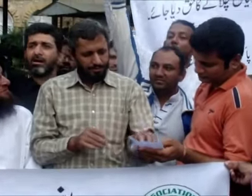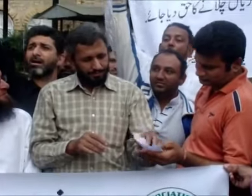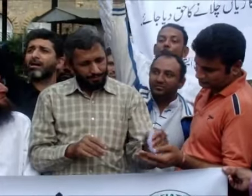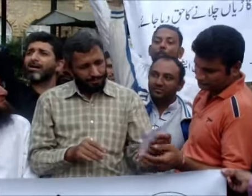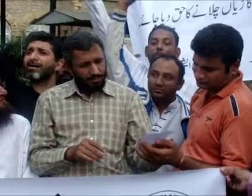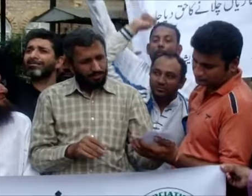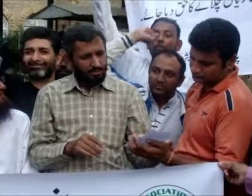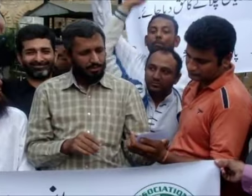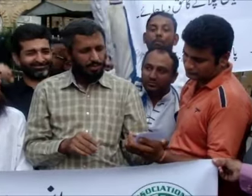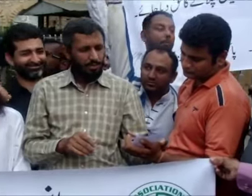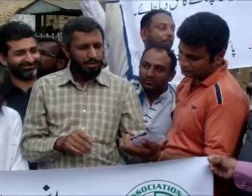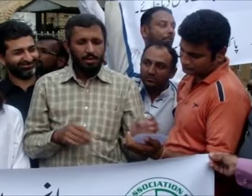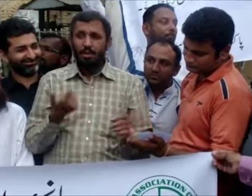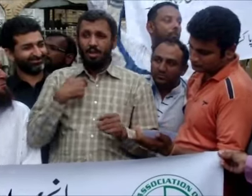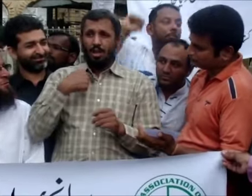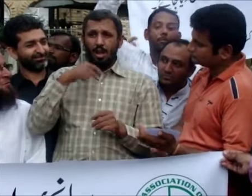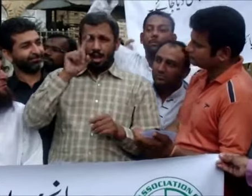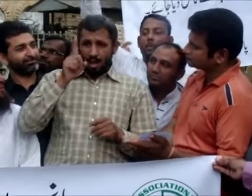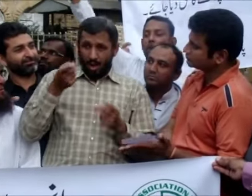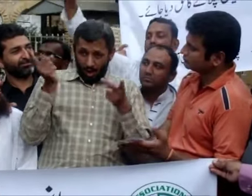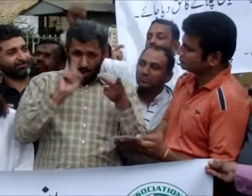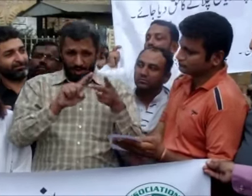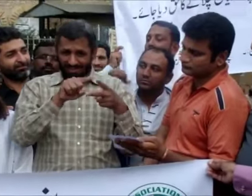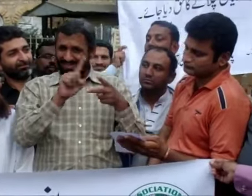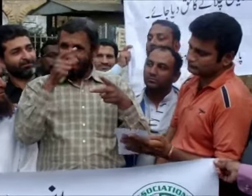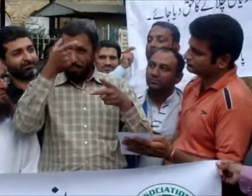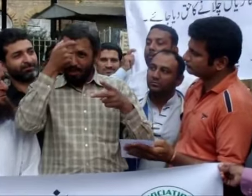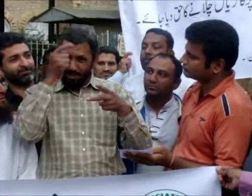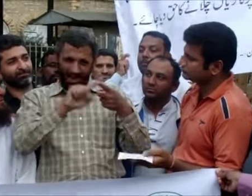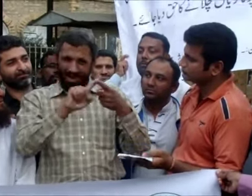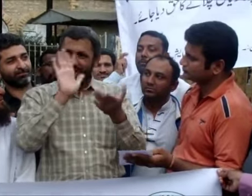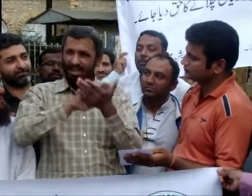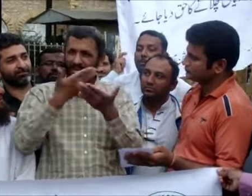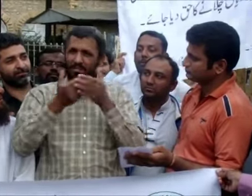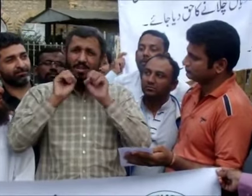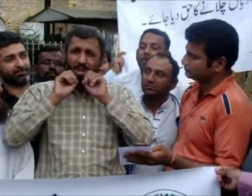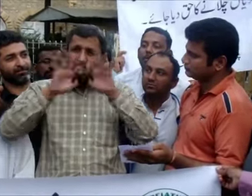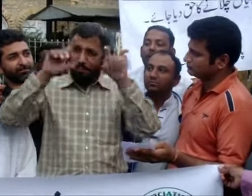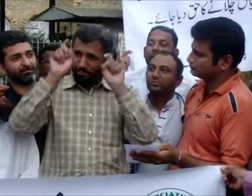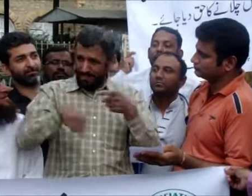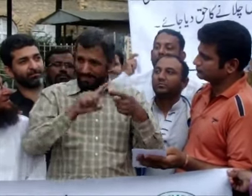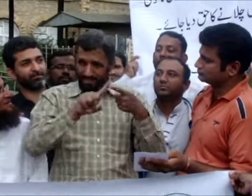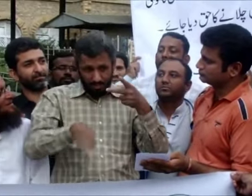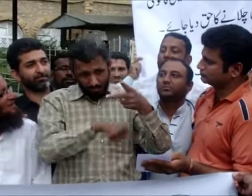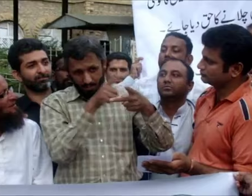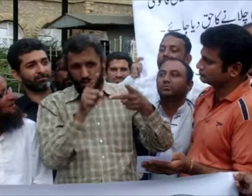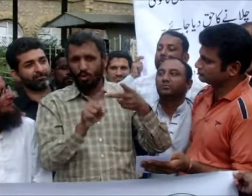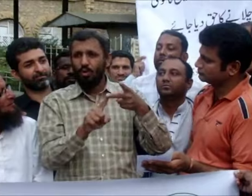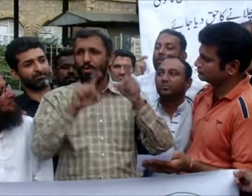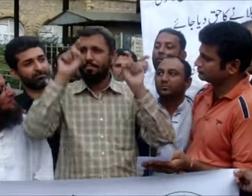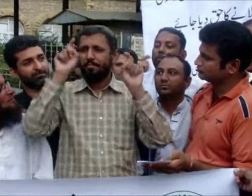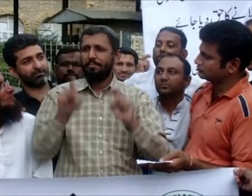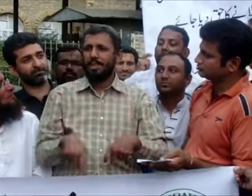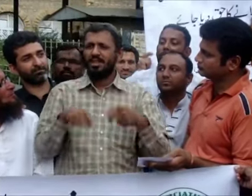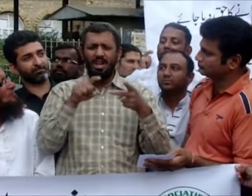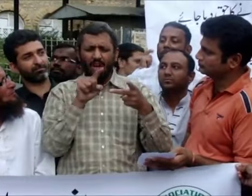एक सरमायादार को पैदा हुआ कहीं पर जैसे कदा को देख अपने मजदूरों को काम किया जाता है और